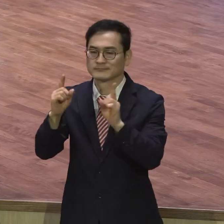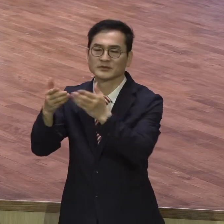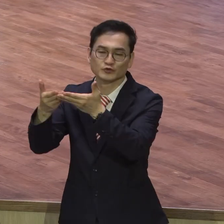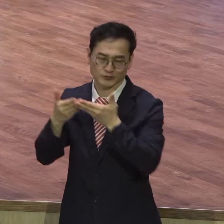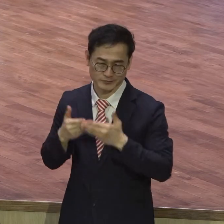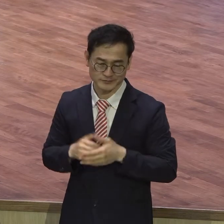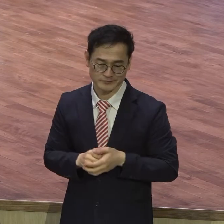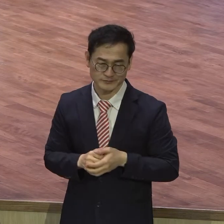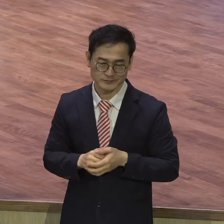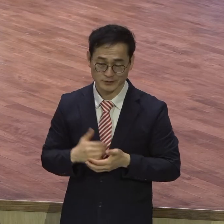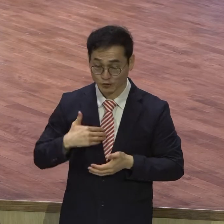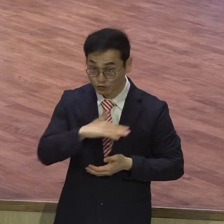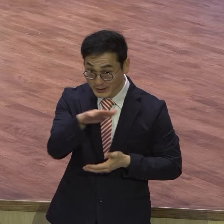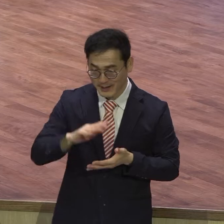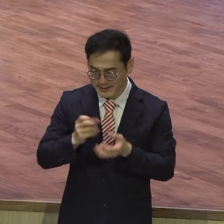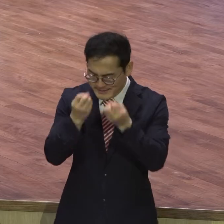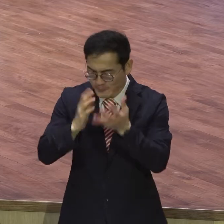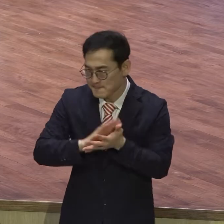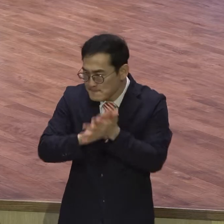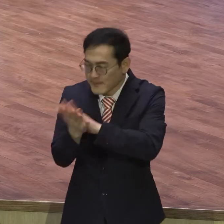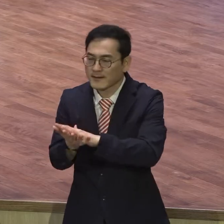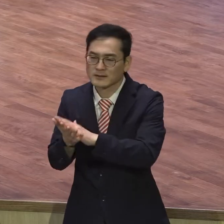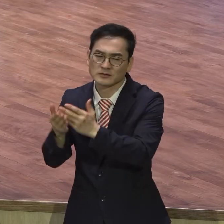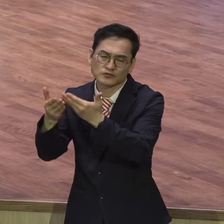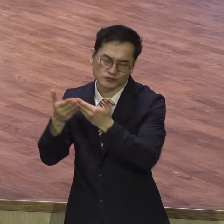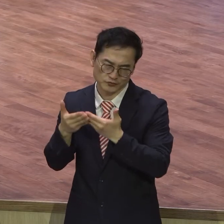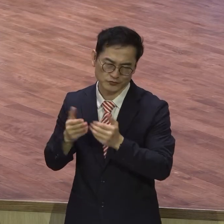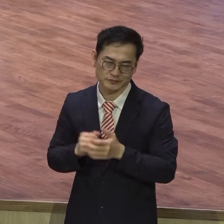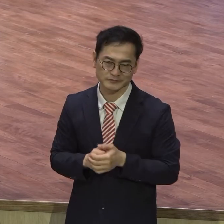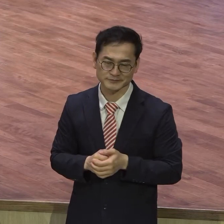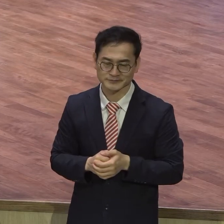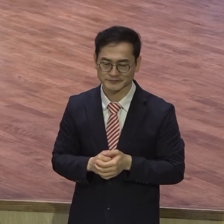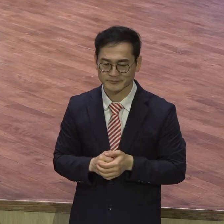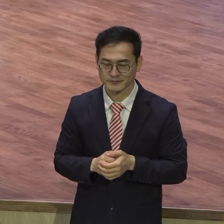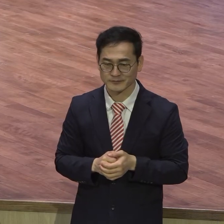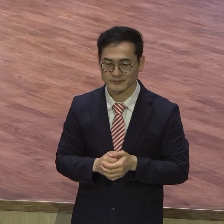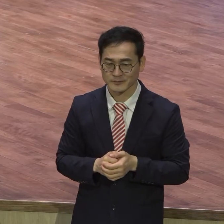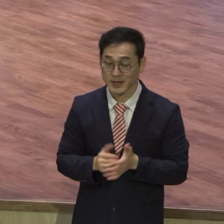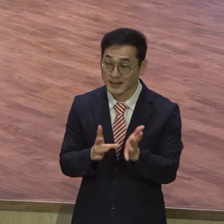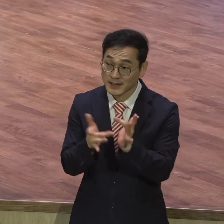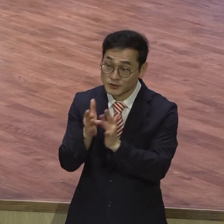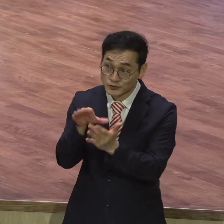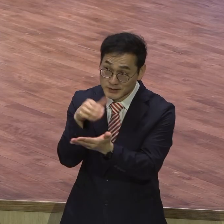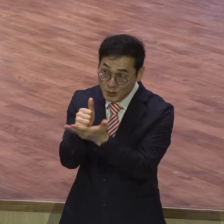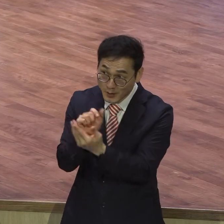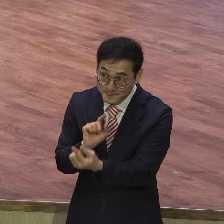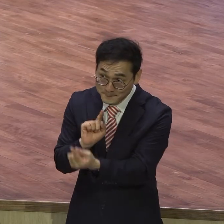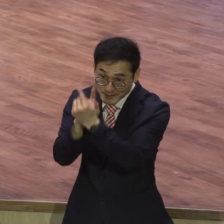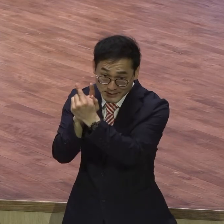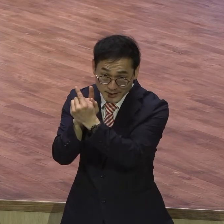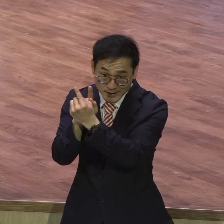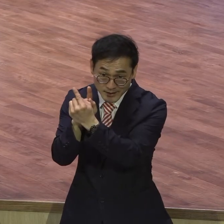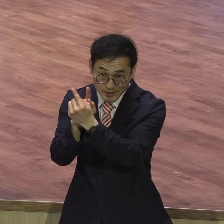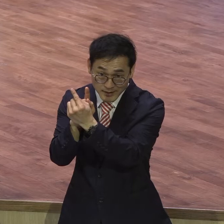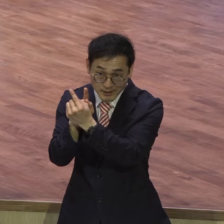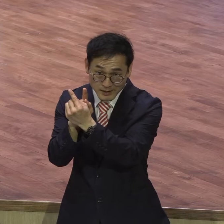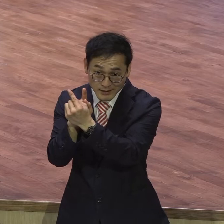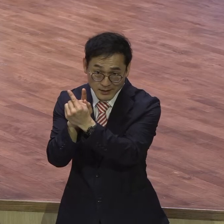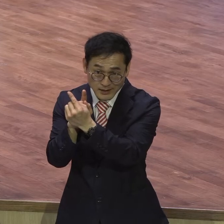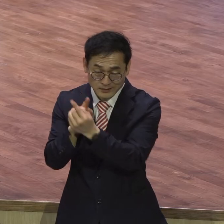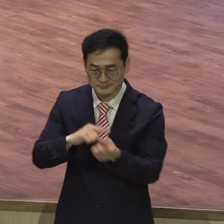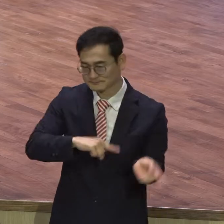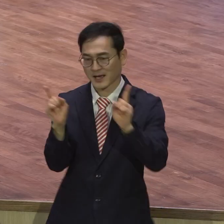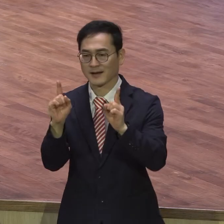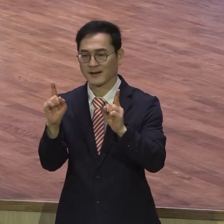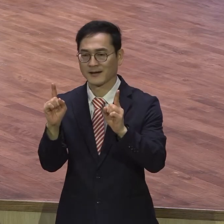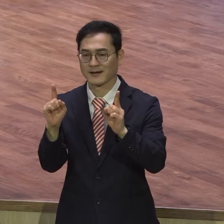우리에게 영원한 선물을 주는 만남이에요 누구나 예수 그리스도를 만나게 되면 어떻게 돼요? 살아납니다